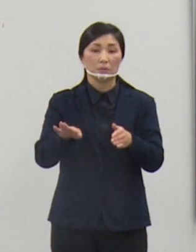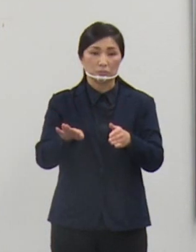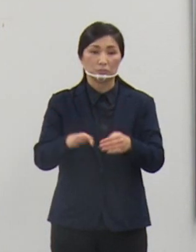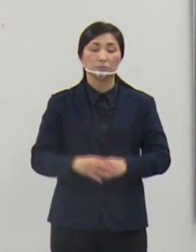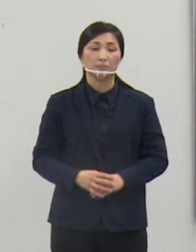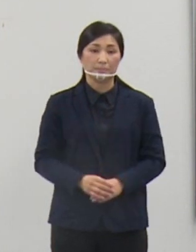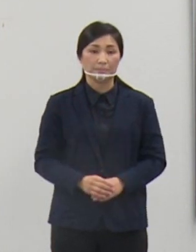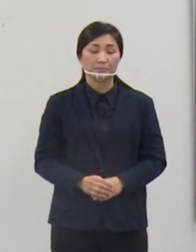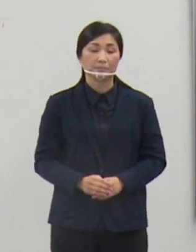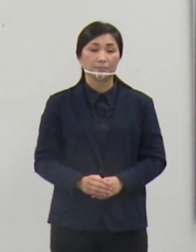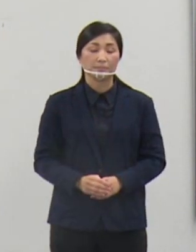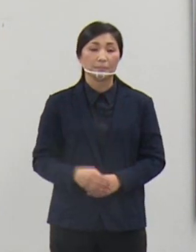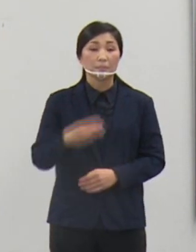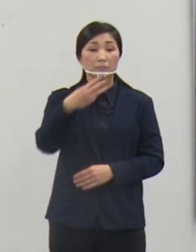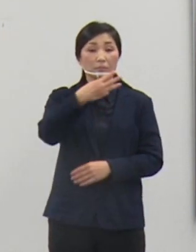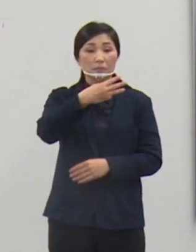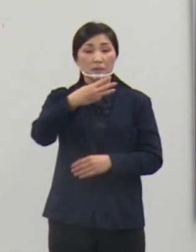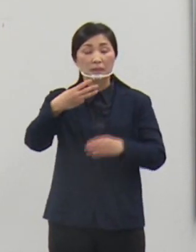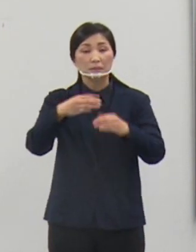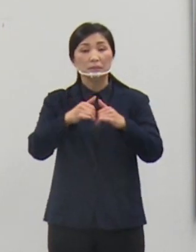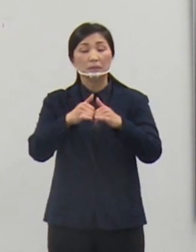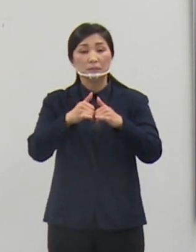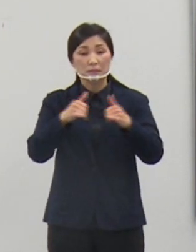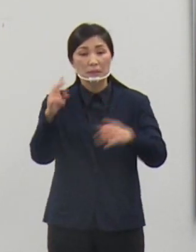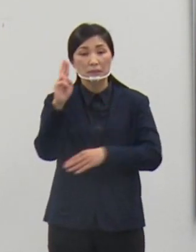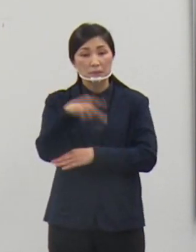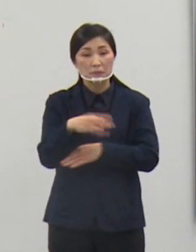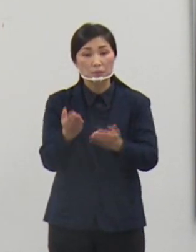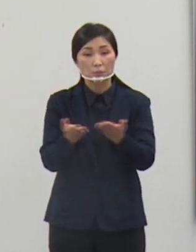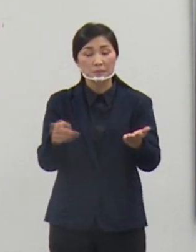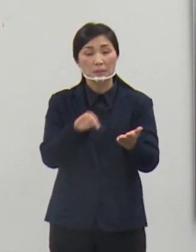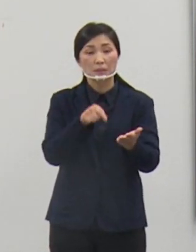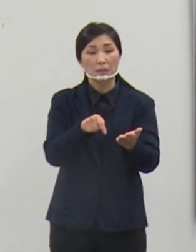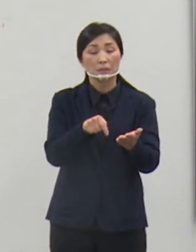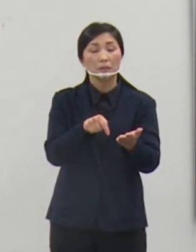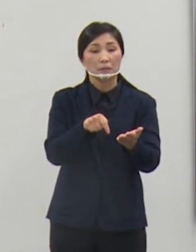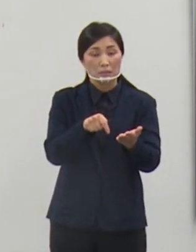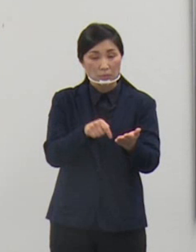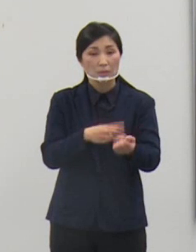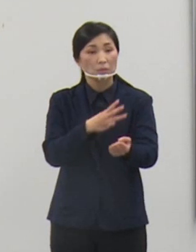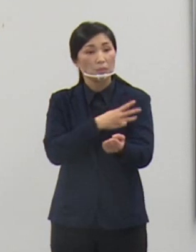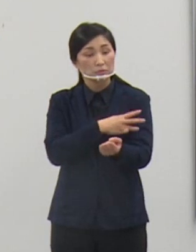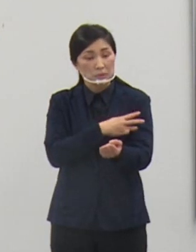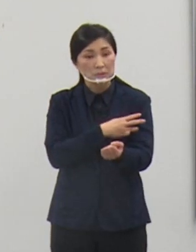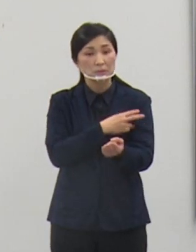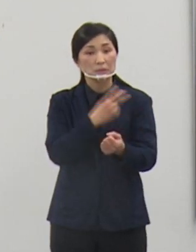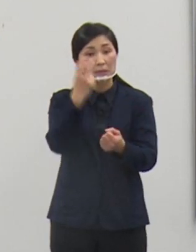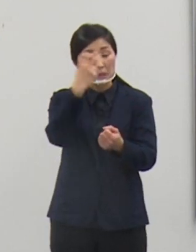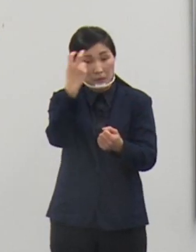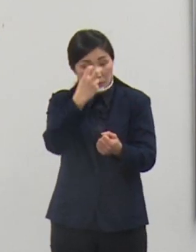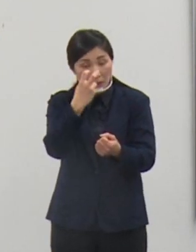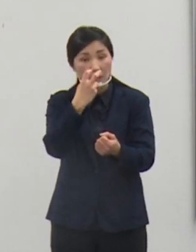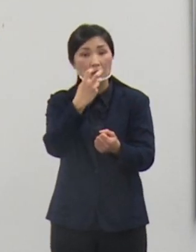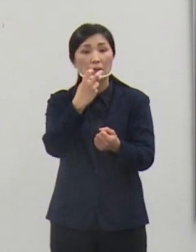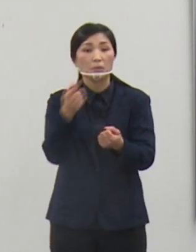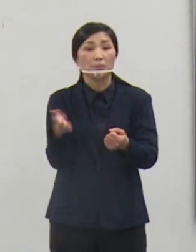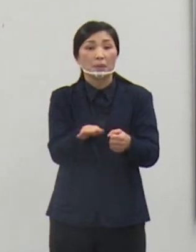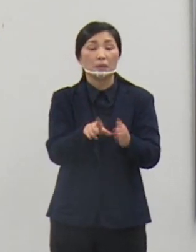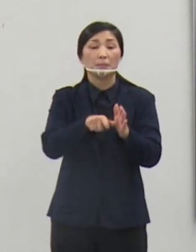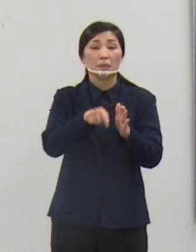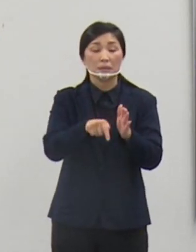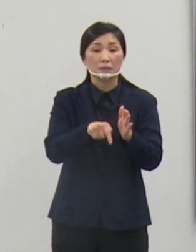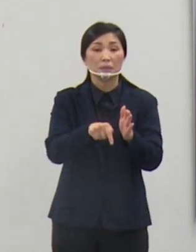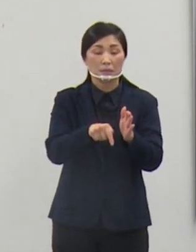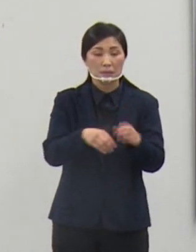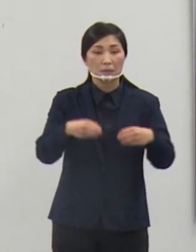し第三者認証店舗においては、ワクチン検査パッケージを適用する場合には感染状況に